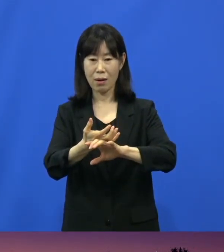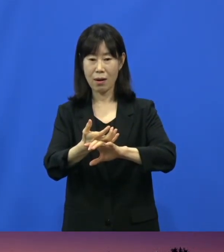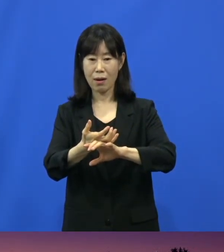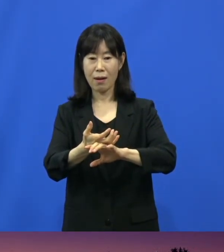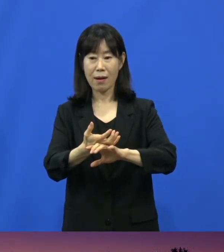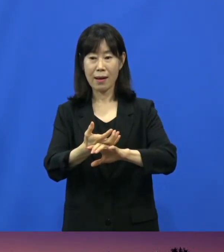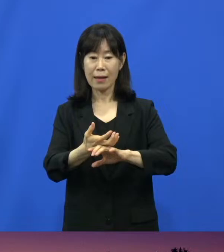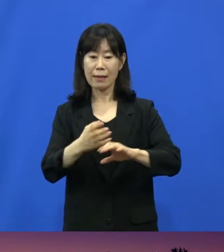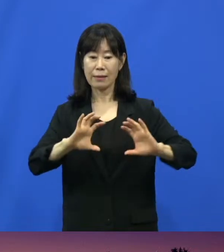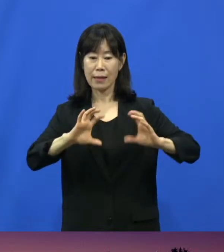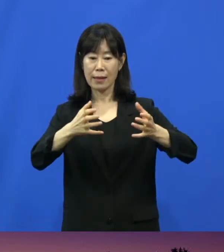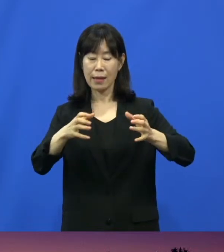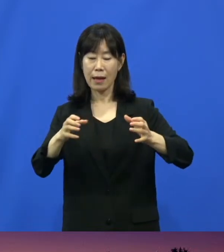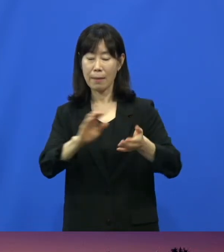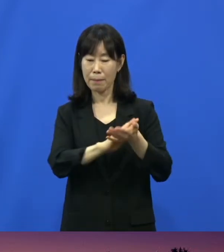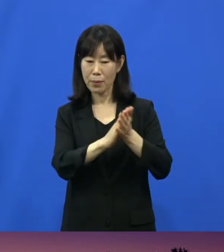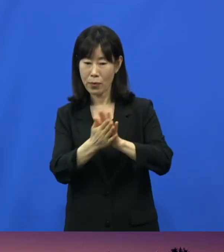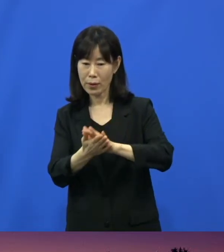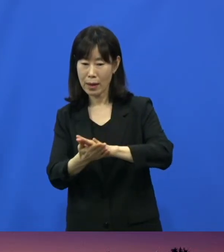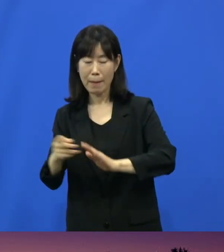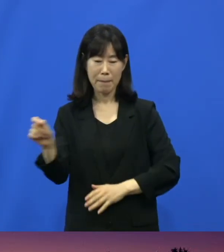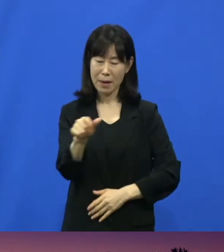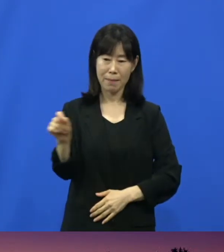지금 변화가 일어납니다. AI,